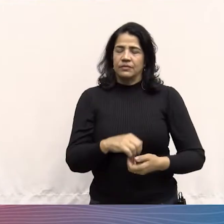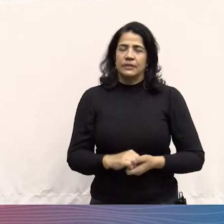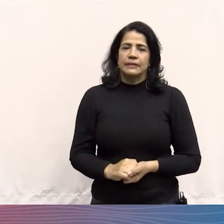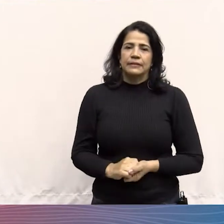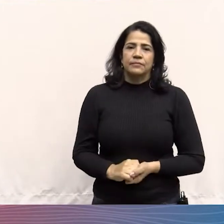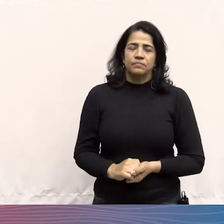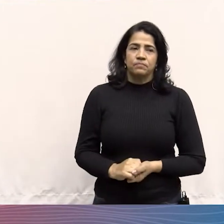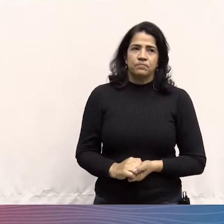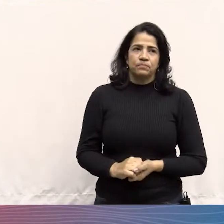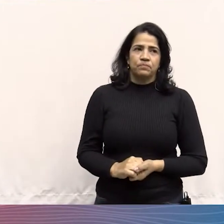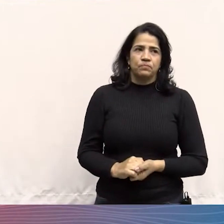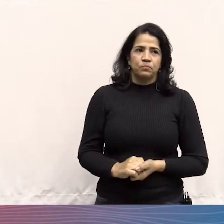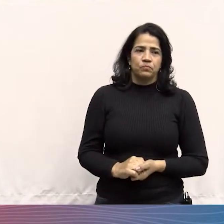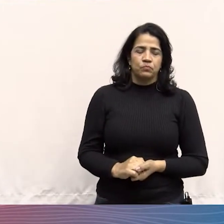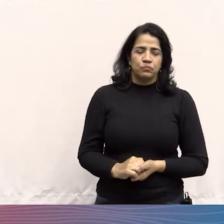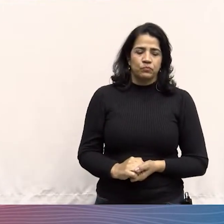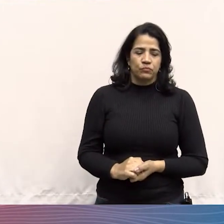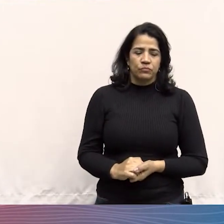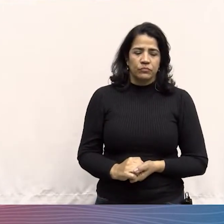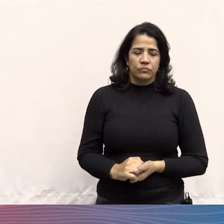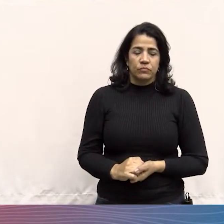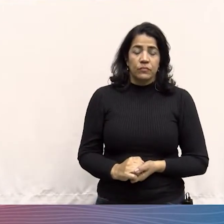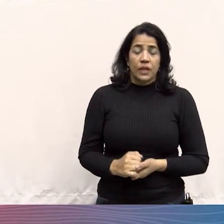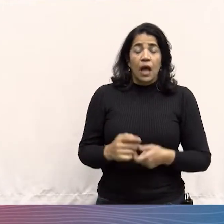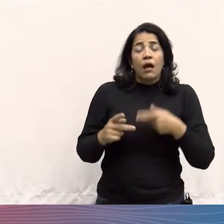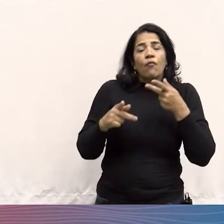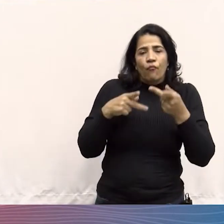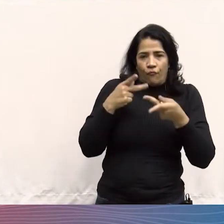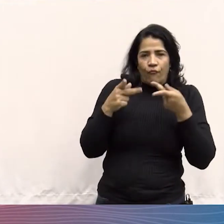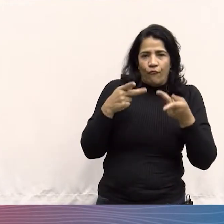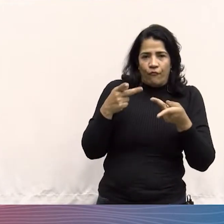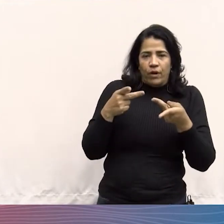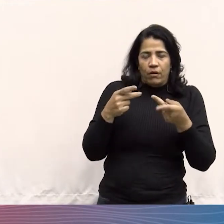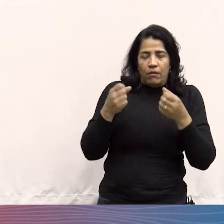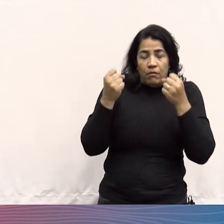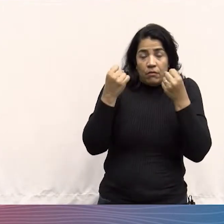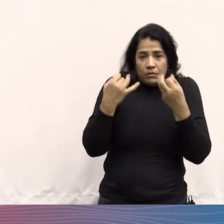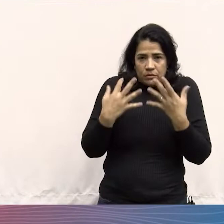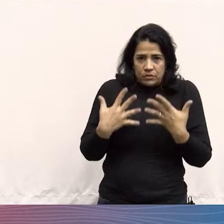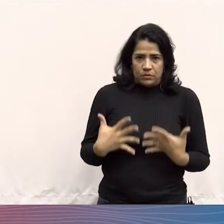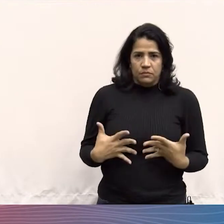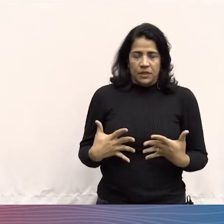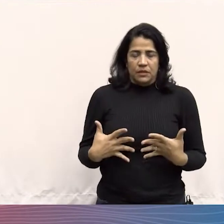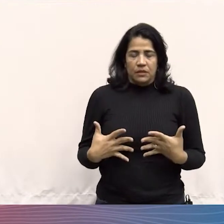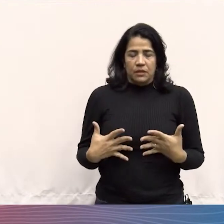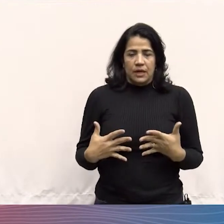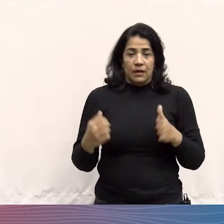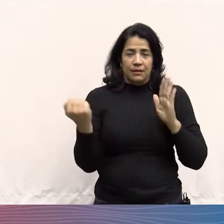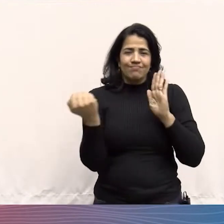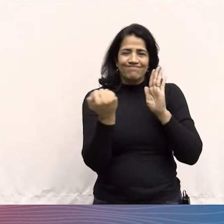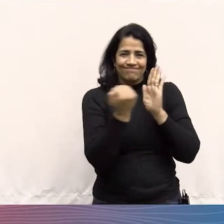Como eu estou de costas, né? Eu vou falar sem ver, tá bom? Ali, ó, aqui está na frente.